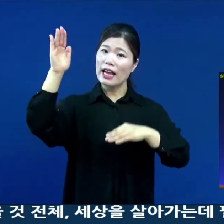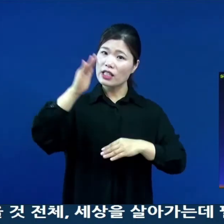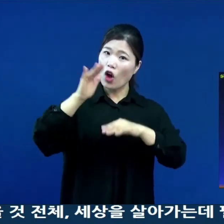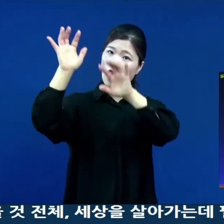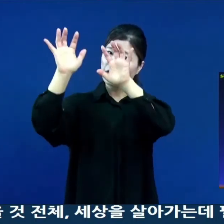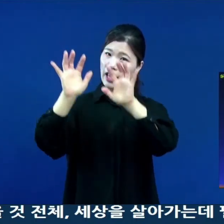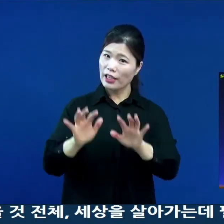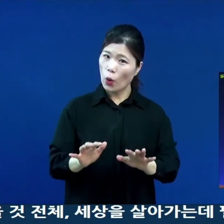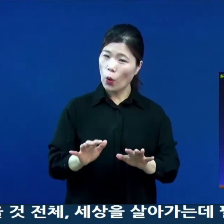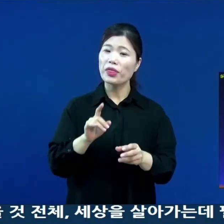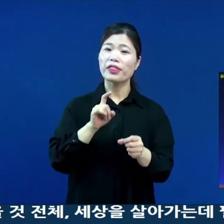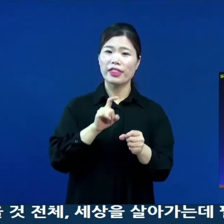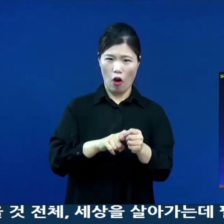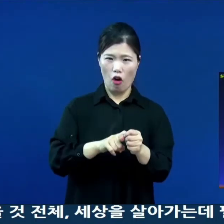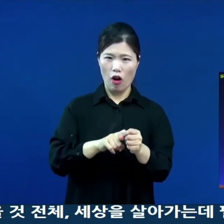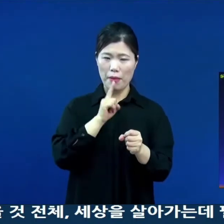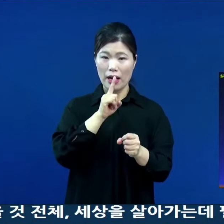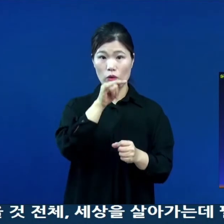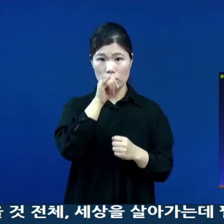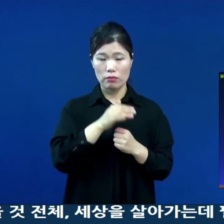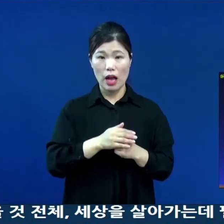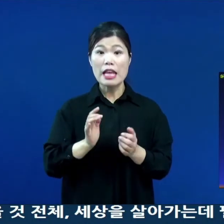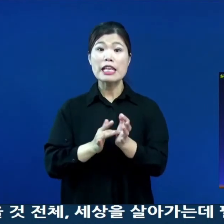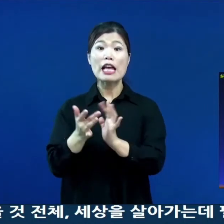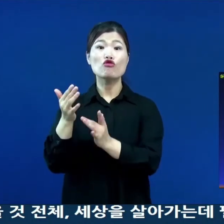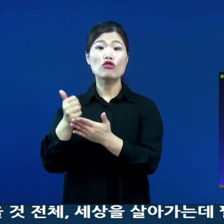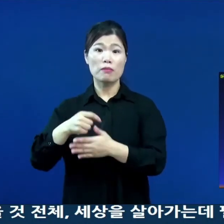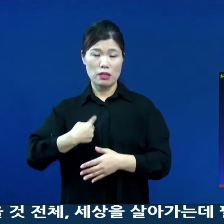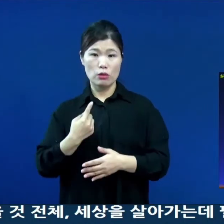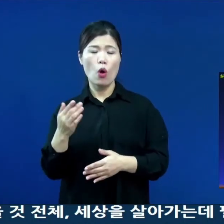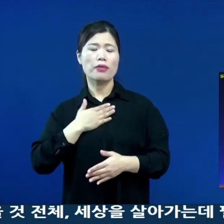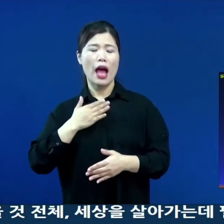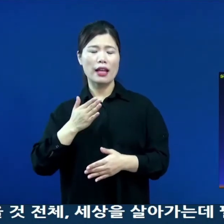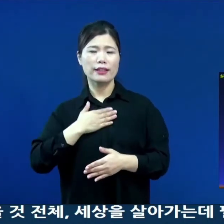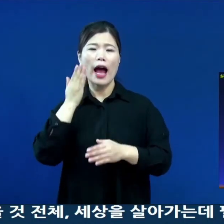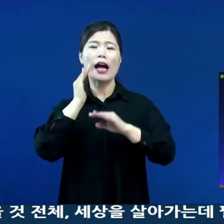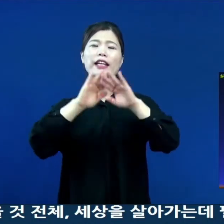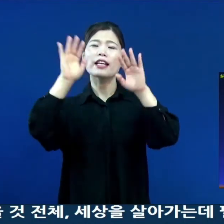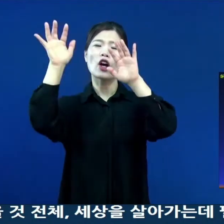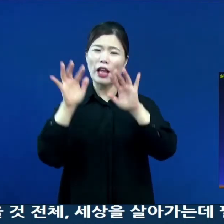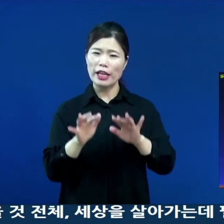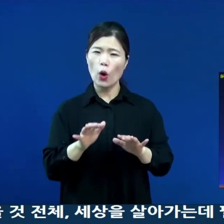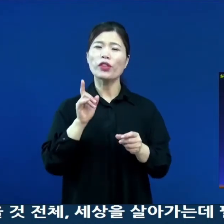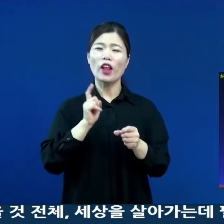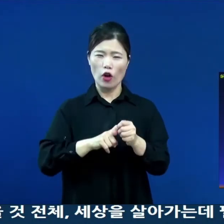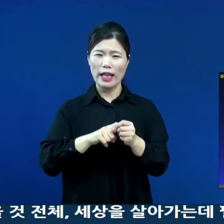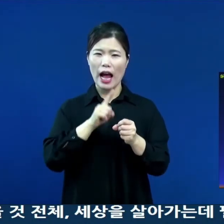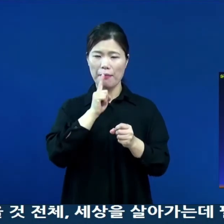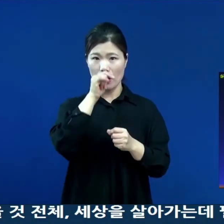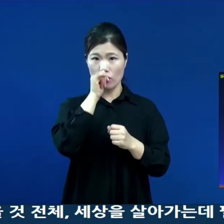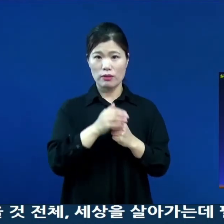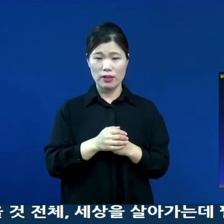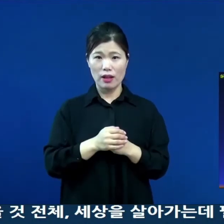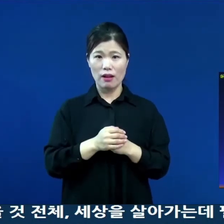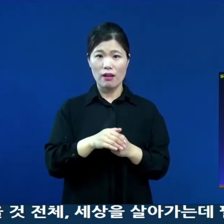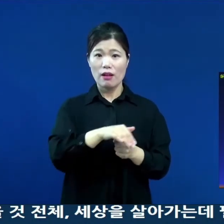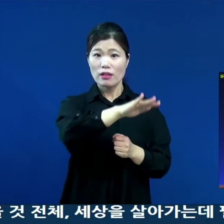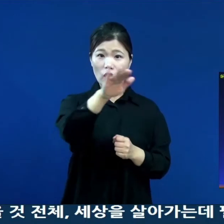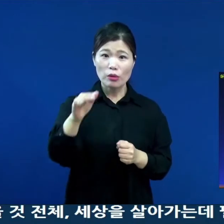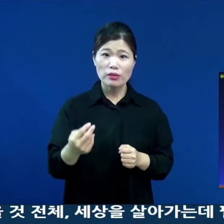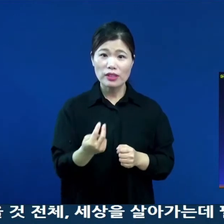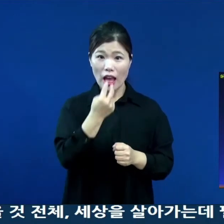내려온 떡이라 하심으로, 예수님 스스로가 하늘에서 내려온 떡. 여러분, 우리 볼 때요, 생명의